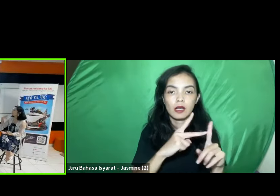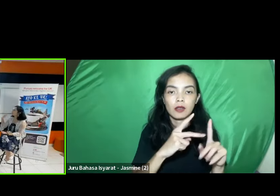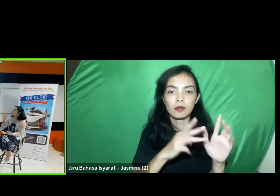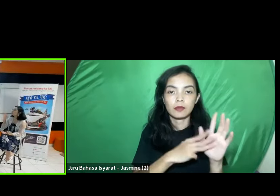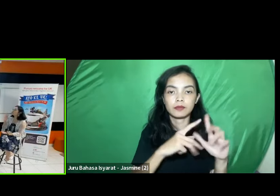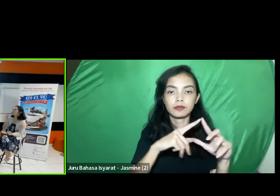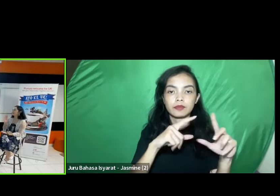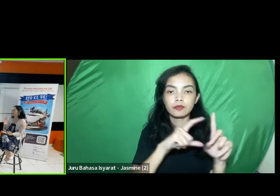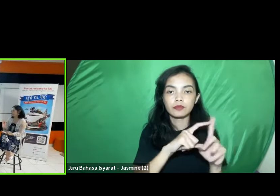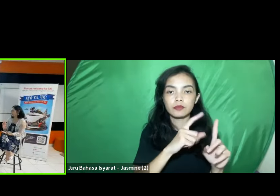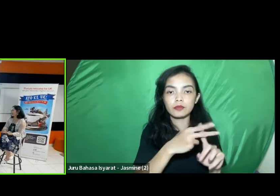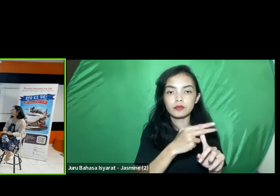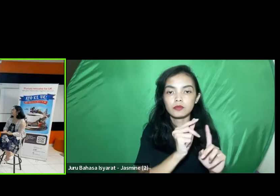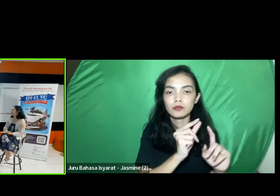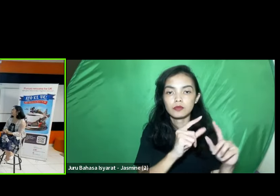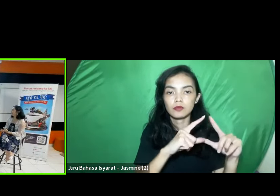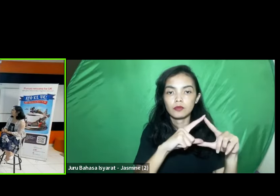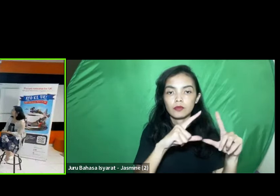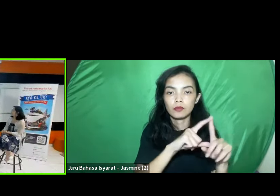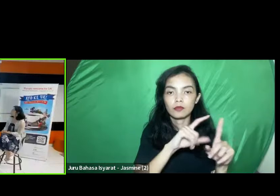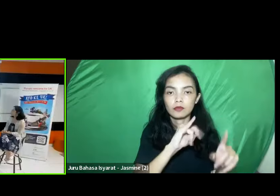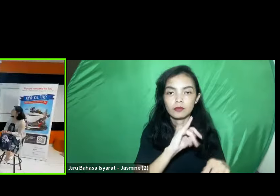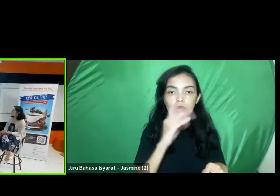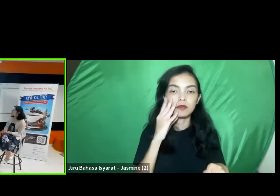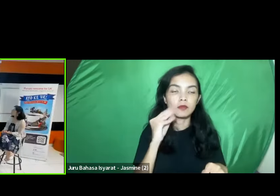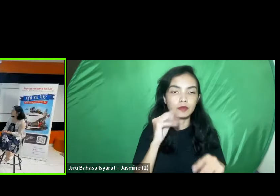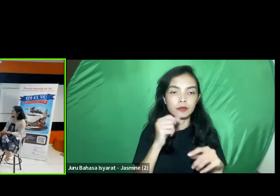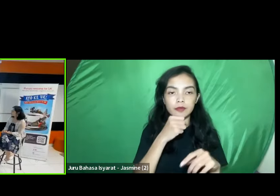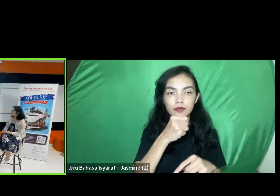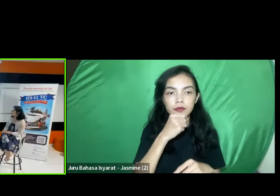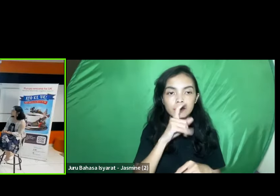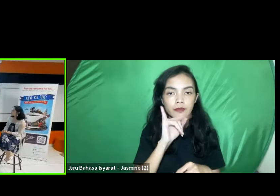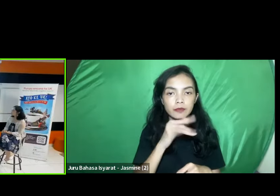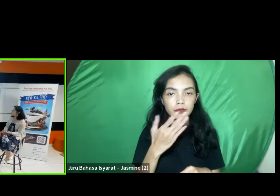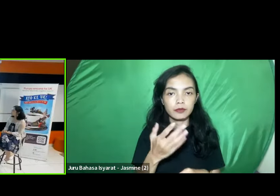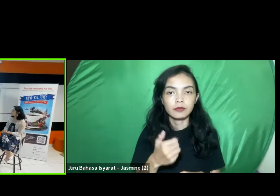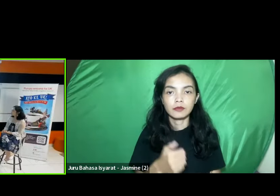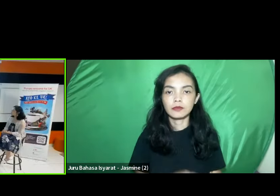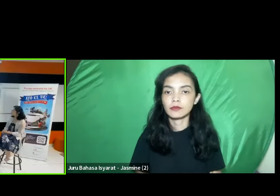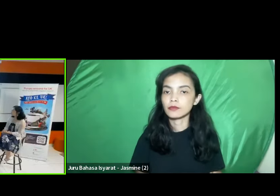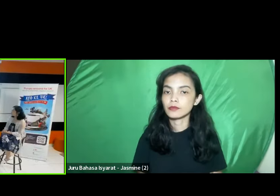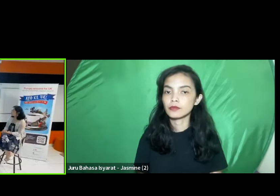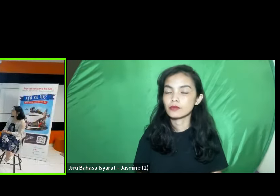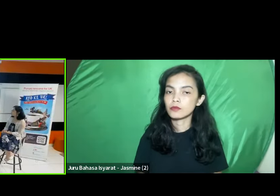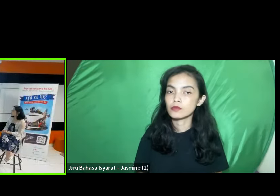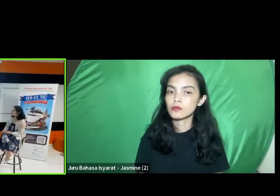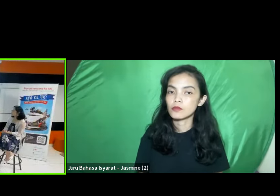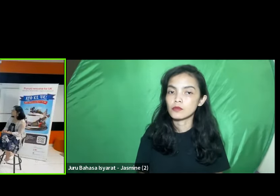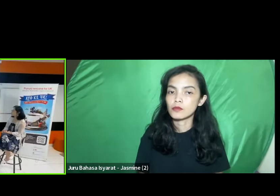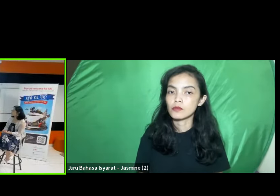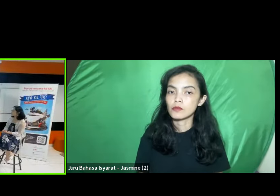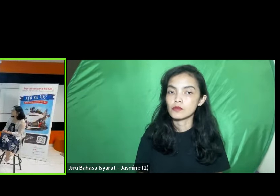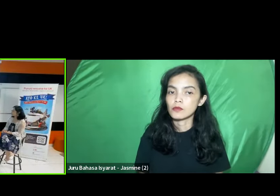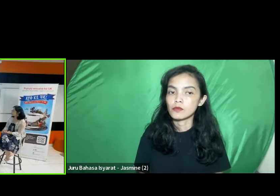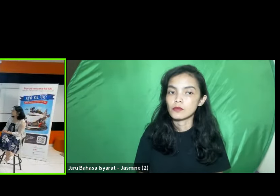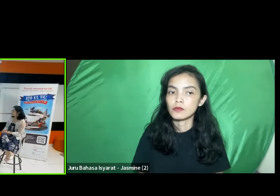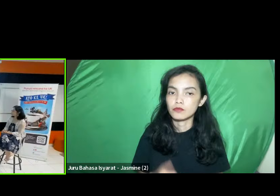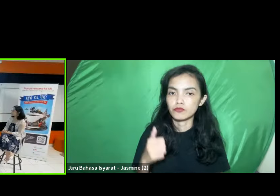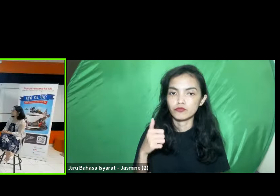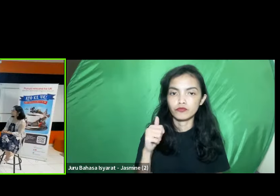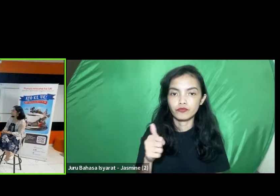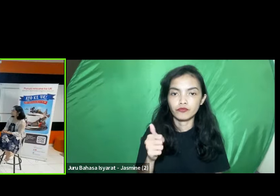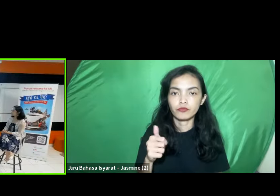pengalaman interviewnya dulu Seperti apa I eh oh ya sebelumnya iniening ini lebih hebat daripada